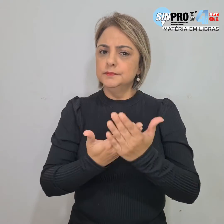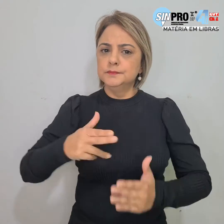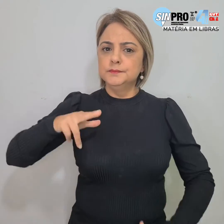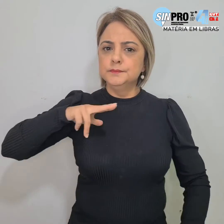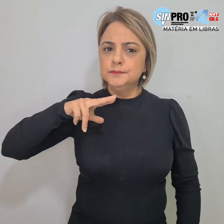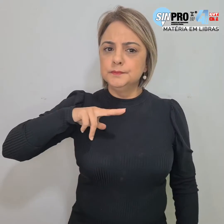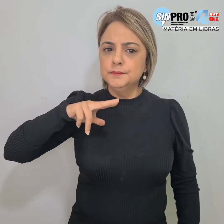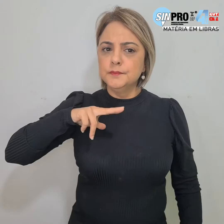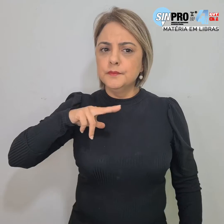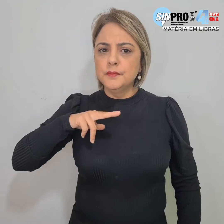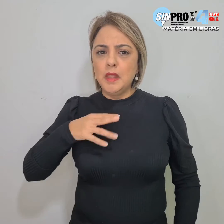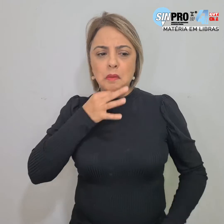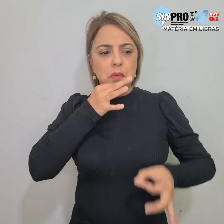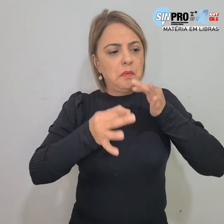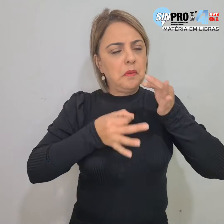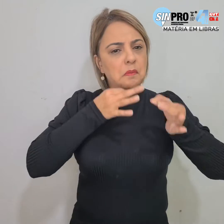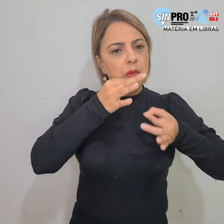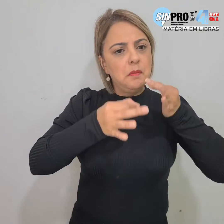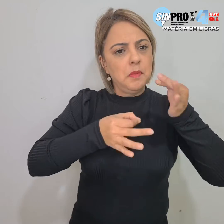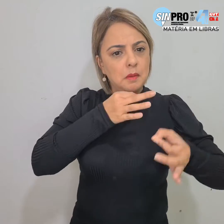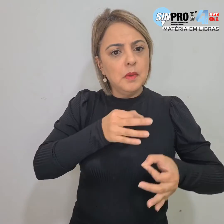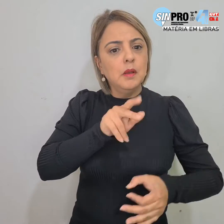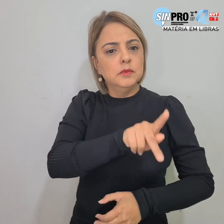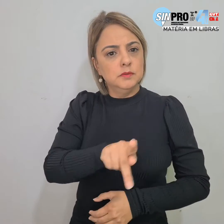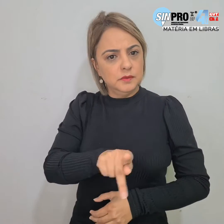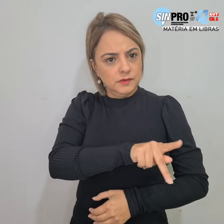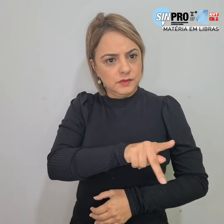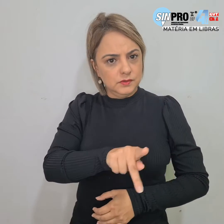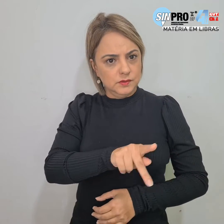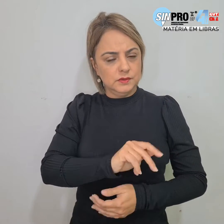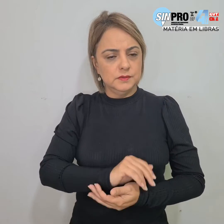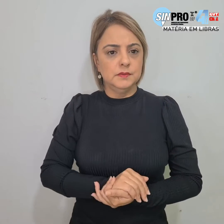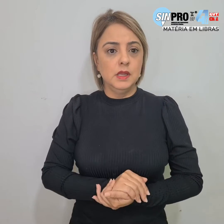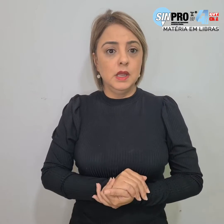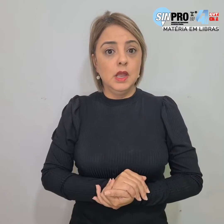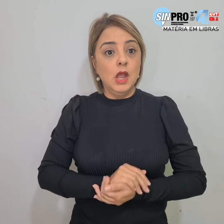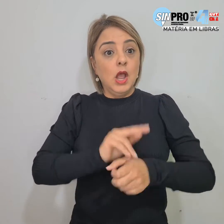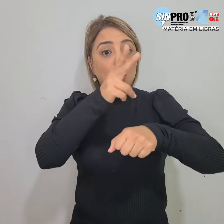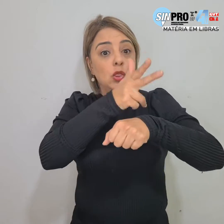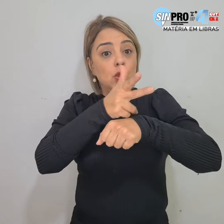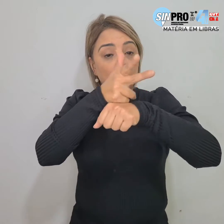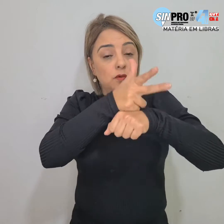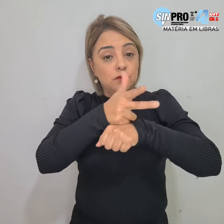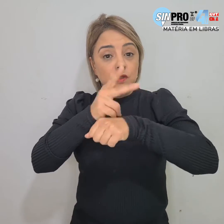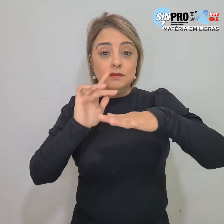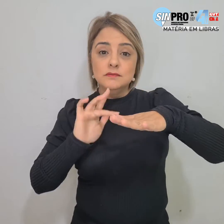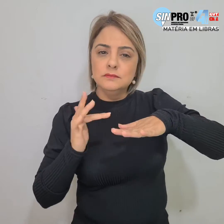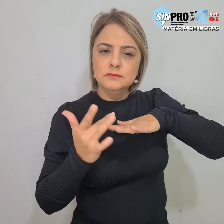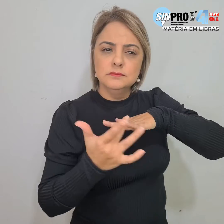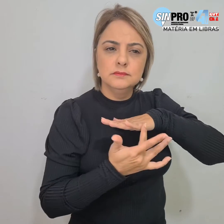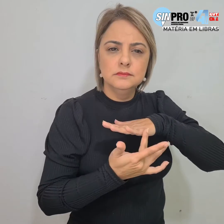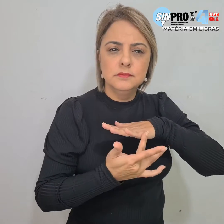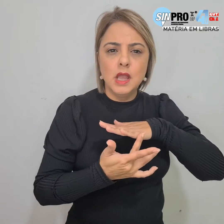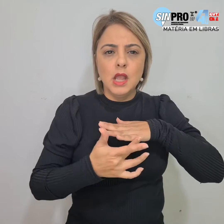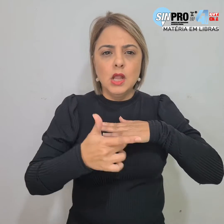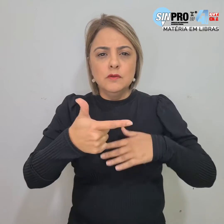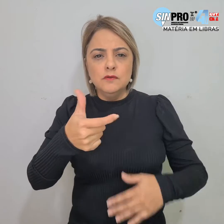de críticas por parte de educadores. No vídeo, que circulou nas redes sociais desde domingo, 26 de julho, a